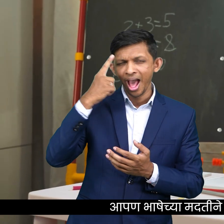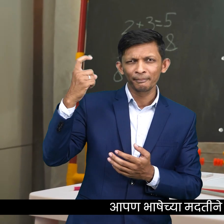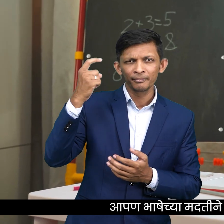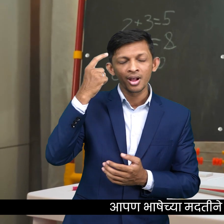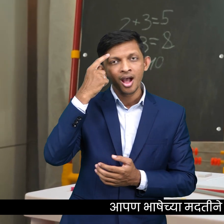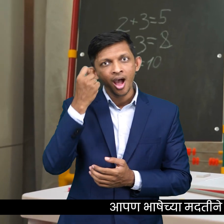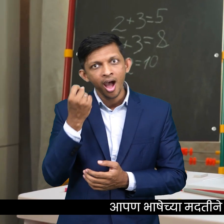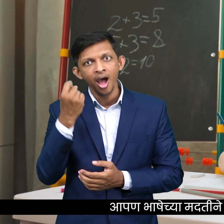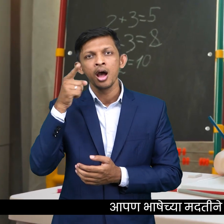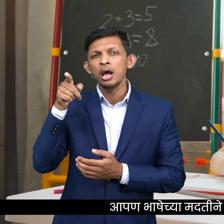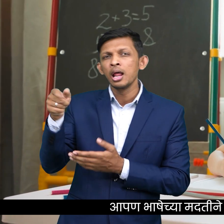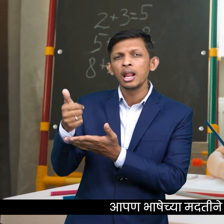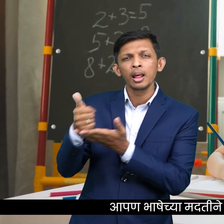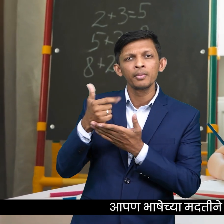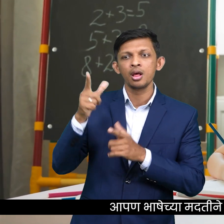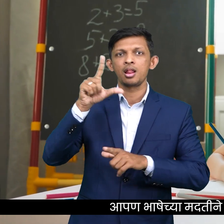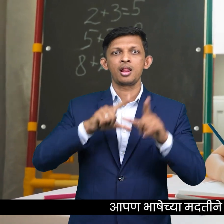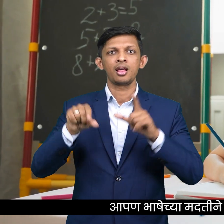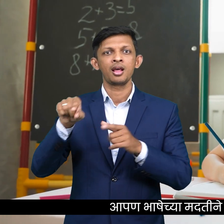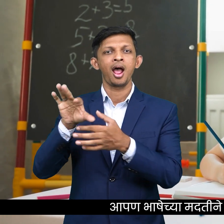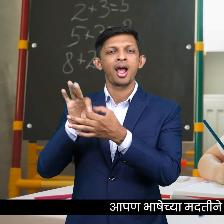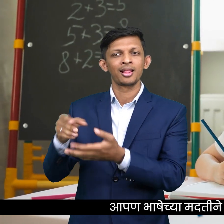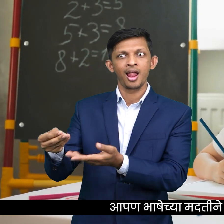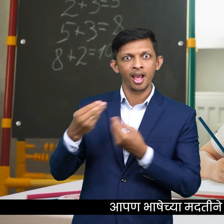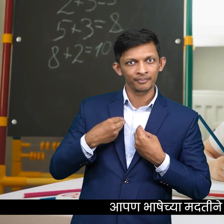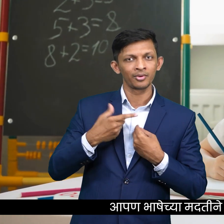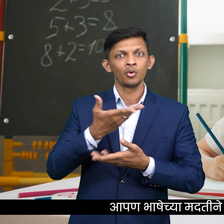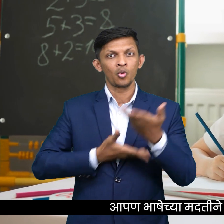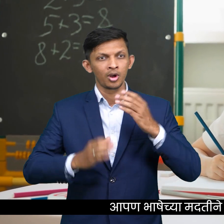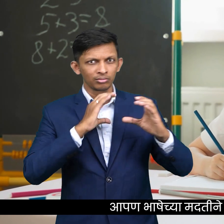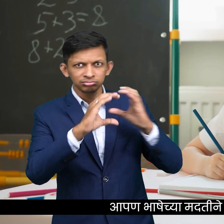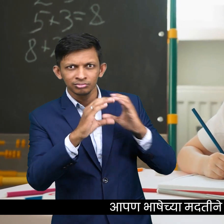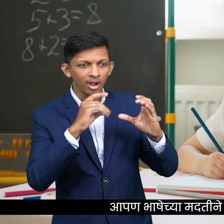आपण भाषेच्या मदतीने विचार करतो आणि समजतो.